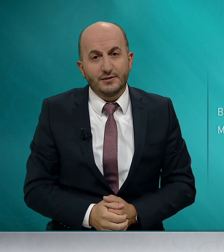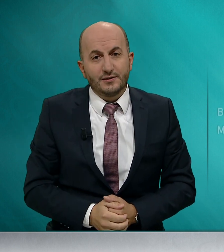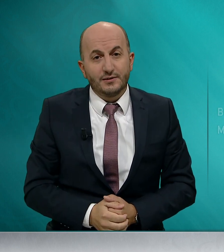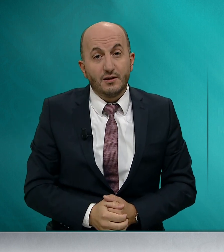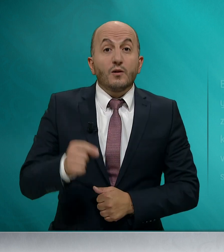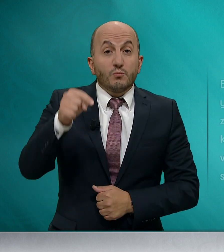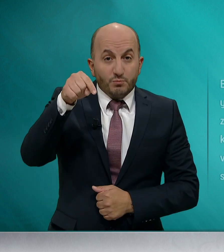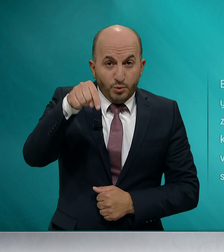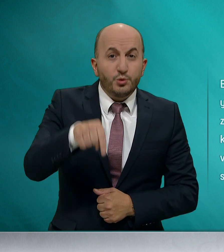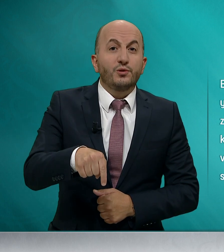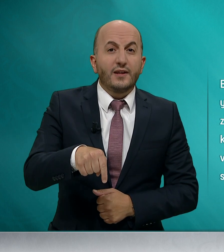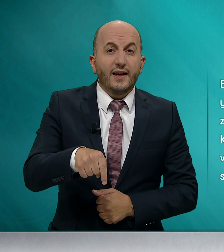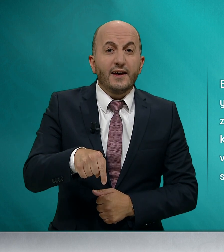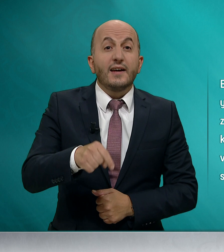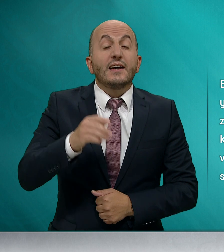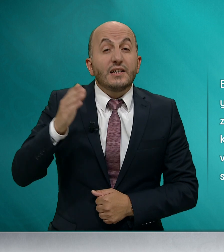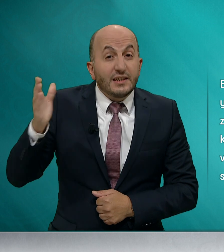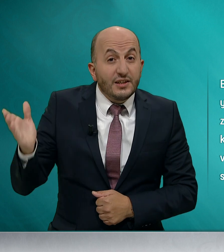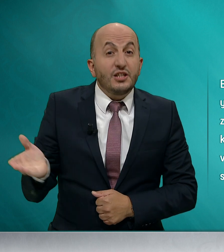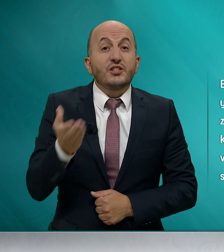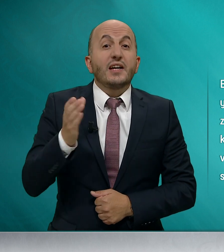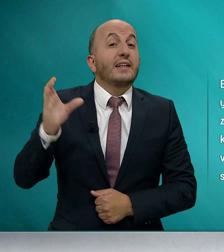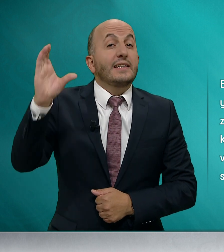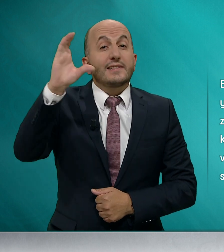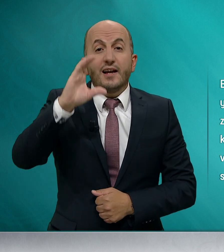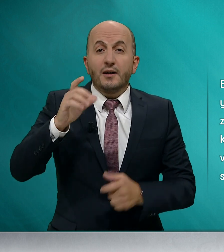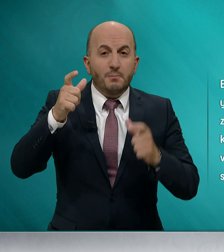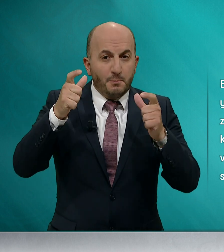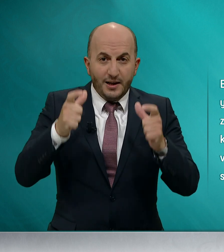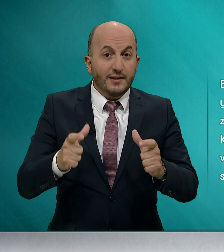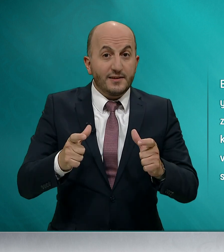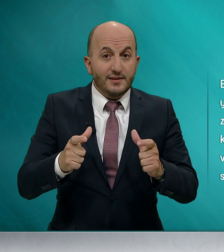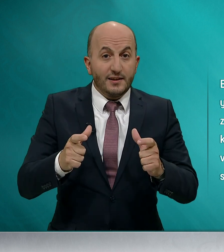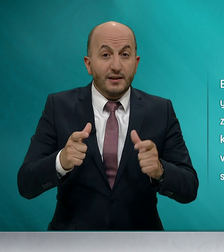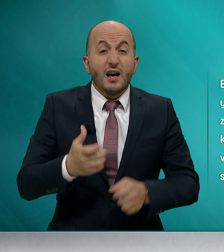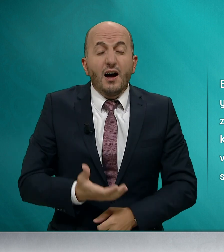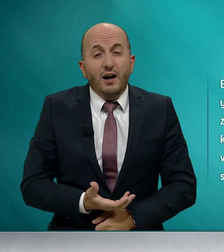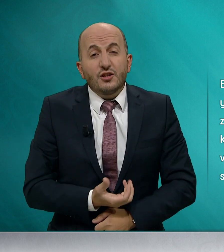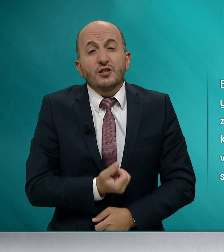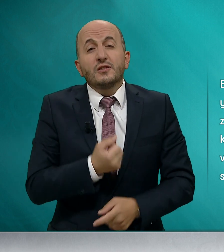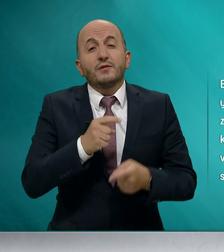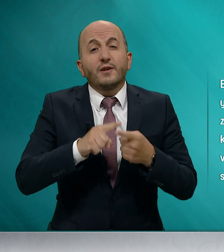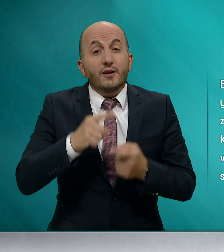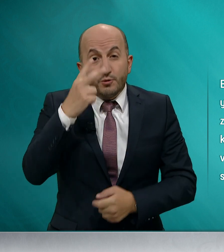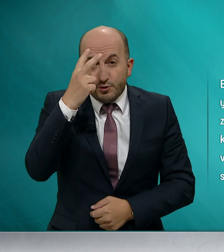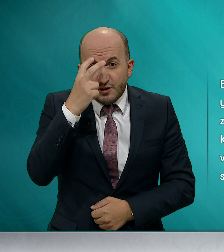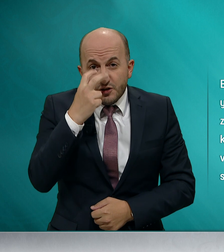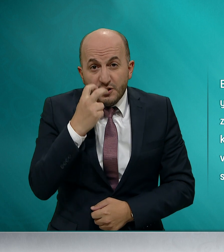unutulmamışlardır. Bugün de nice İslam beldesi acı